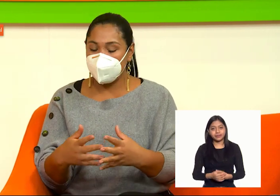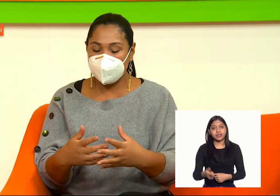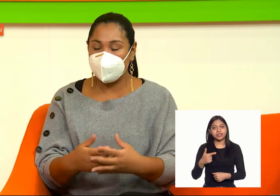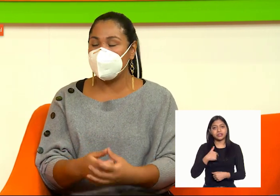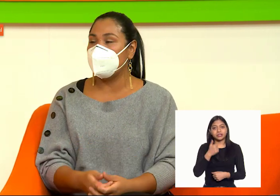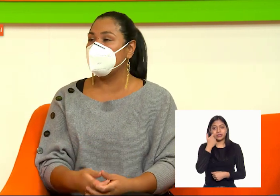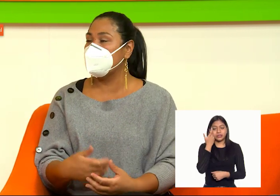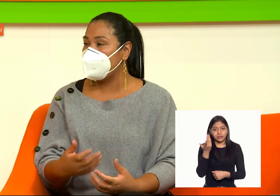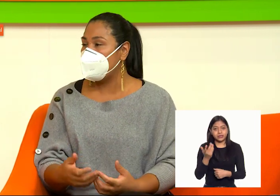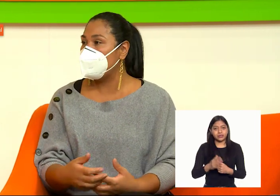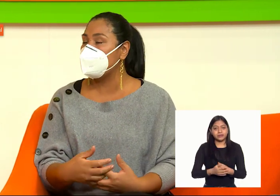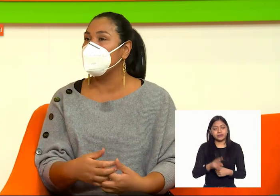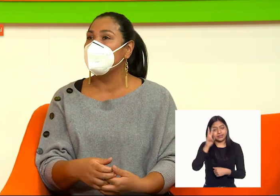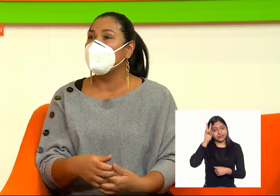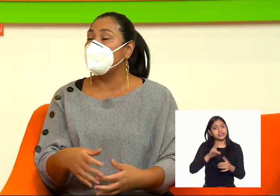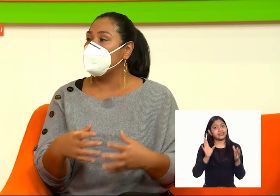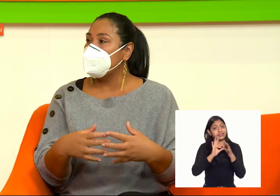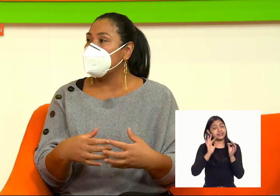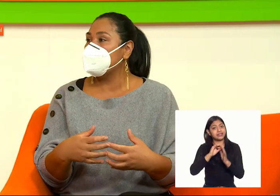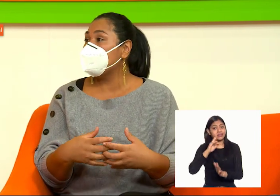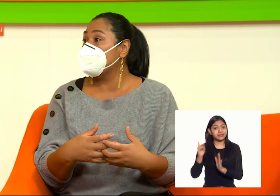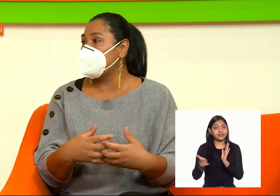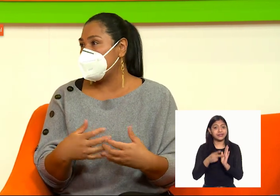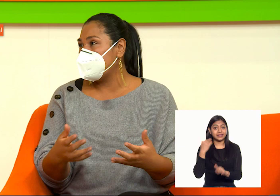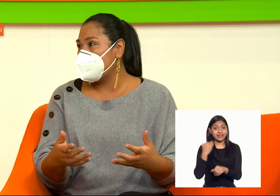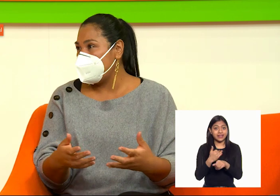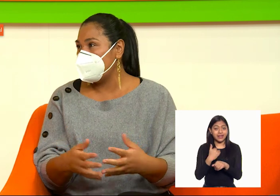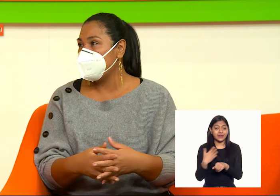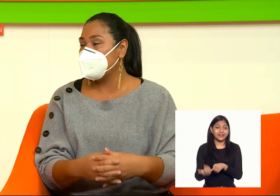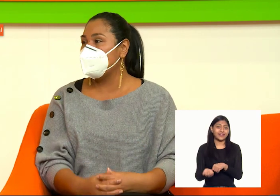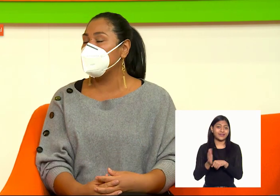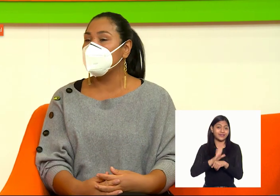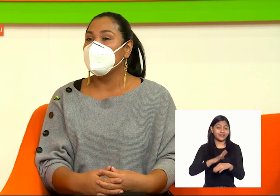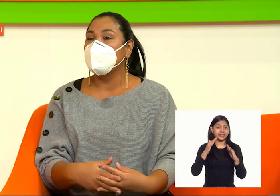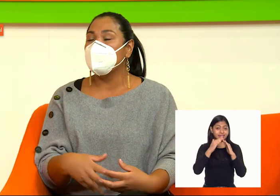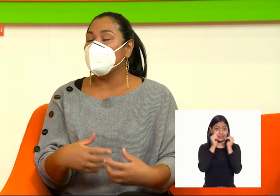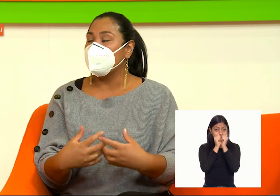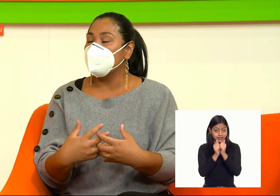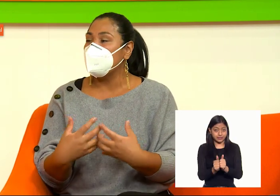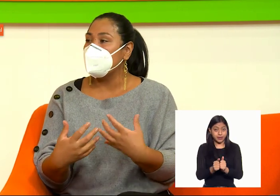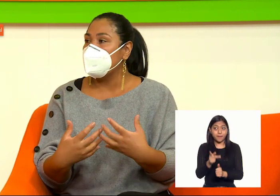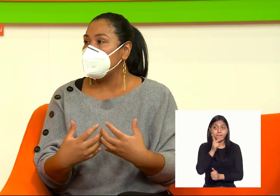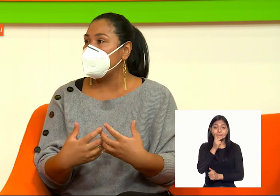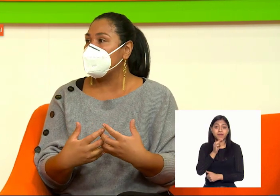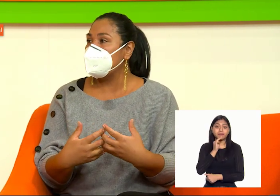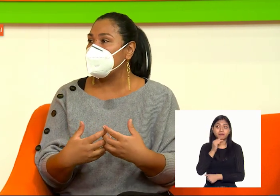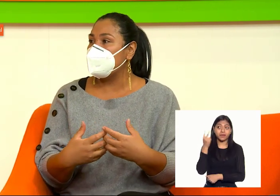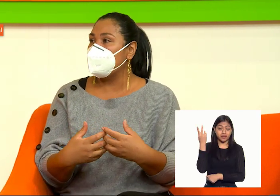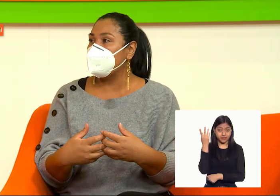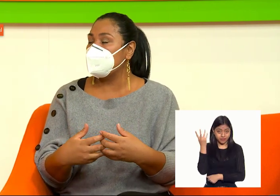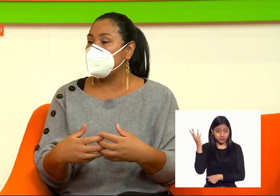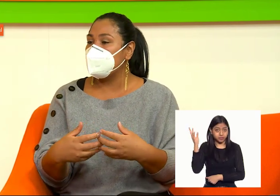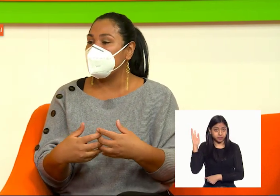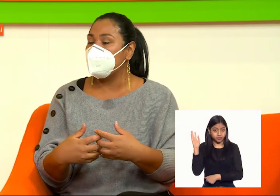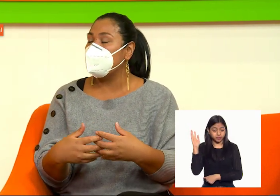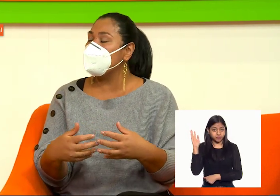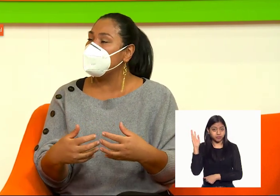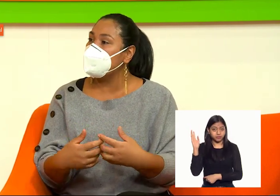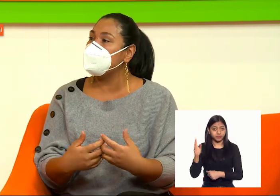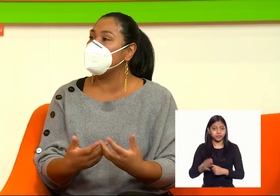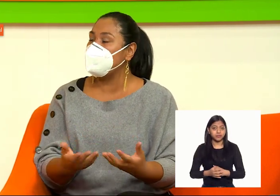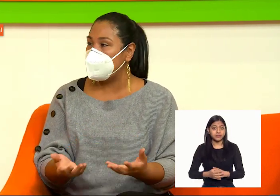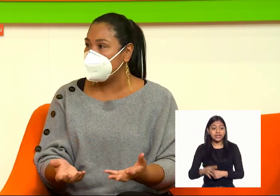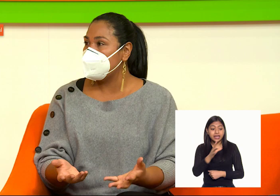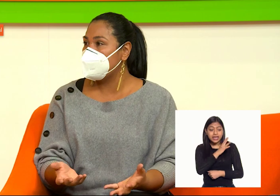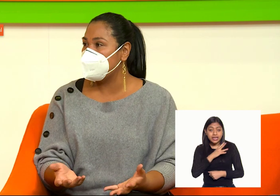quisiera dejar de mencionar que ahorita que estamos en casa todos, pues los papás no dejen de